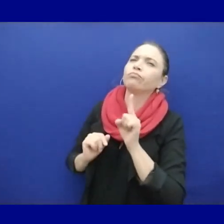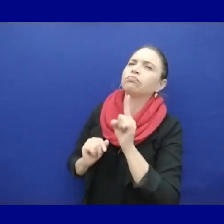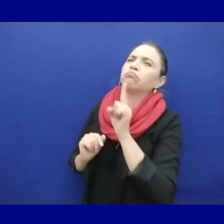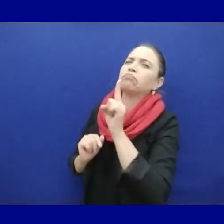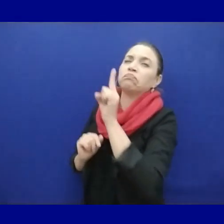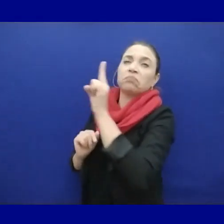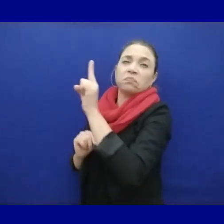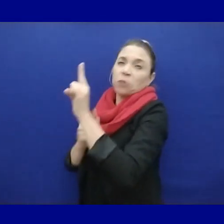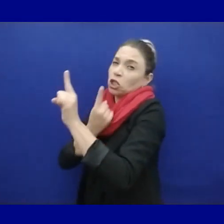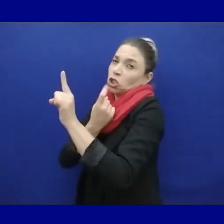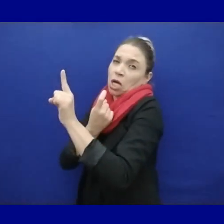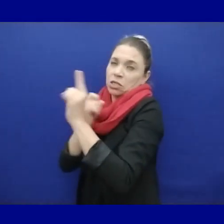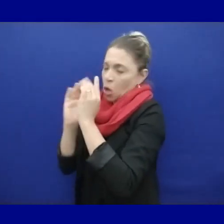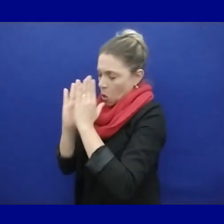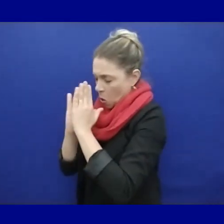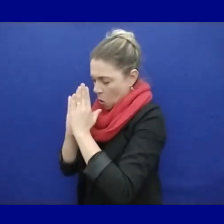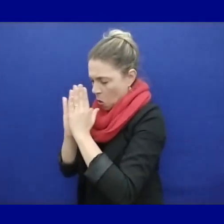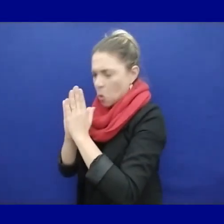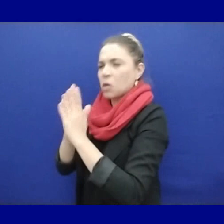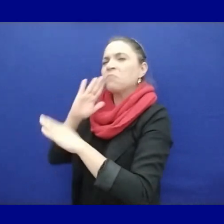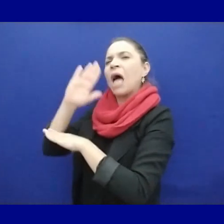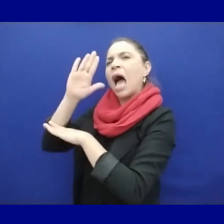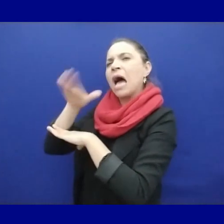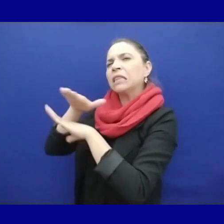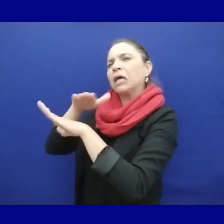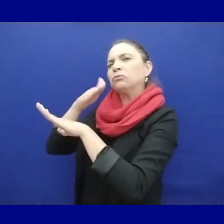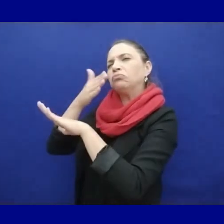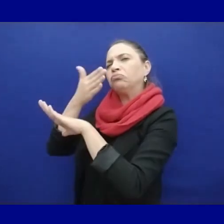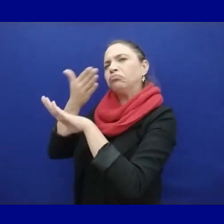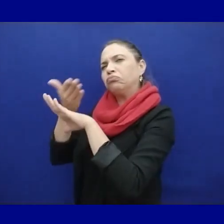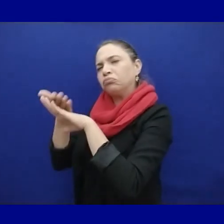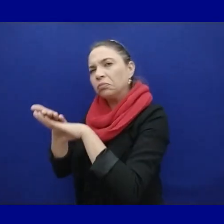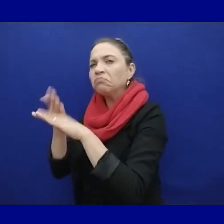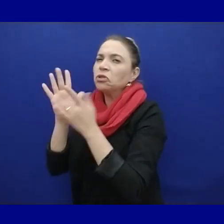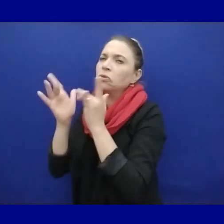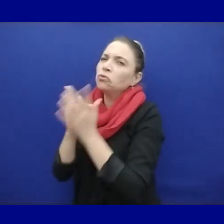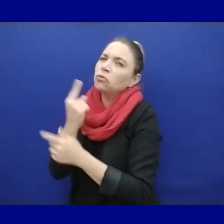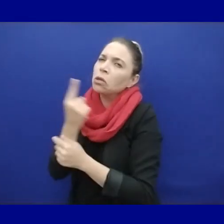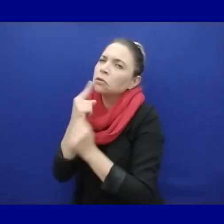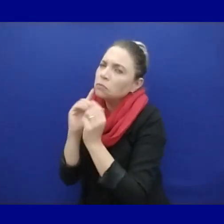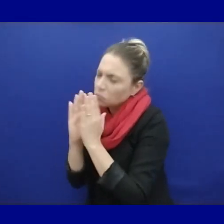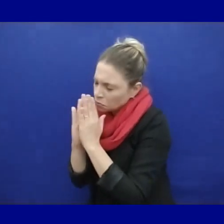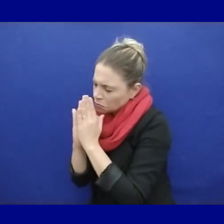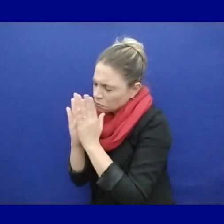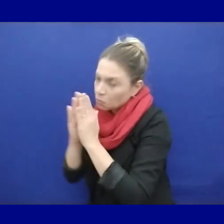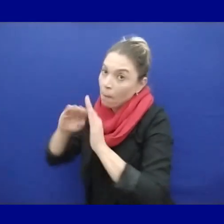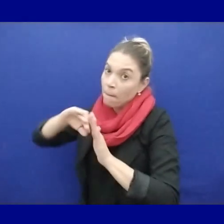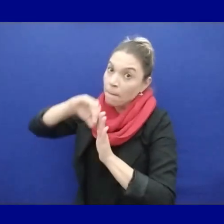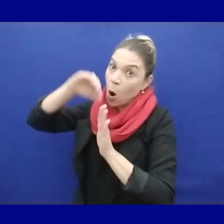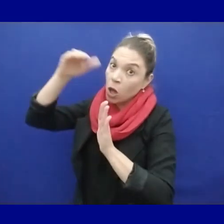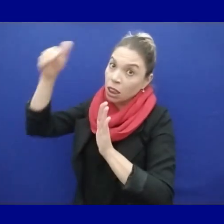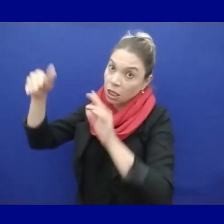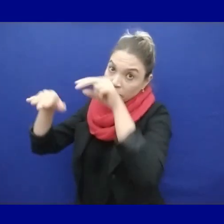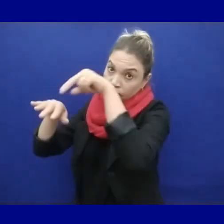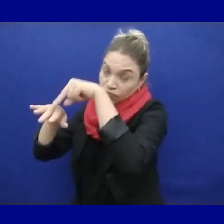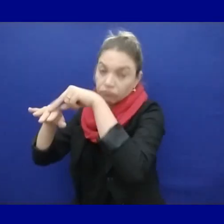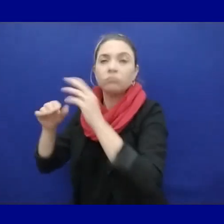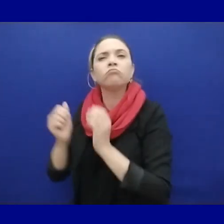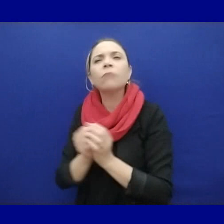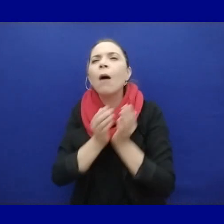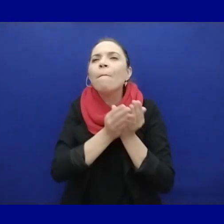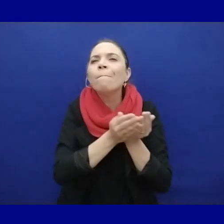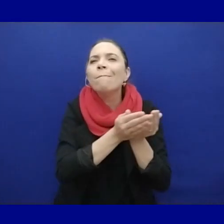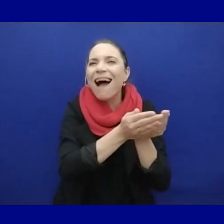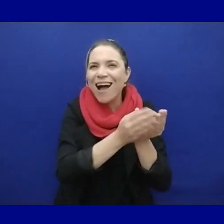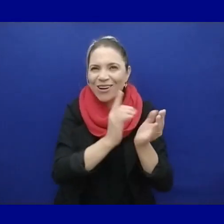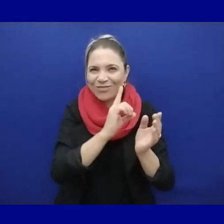orar sozinho. Em caindo a tarde, lá estava ele só. Entretanto, o barco já